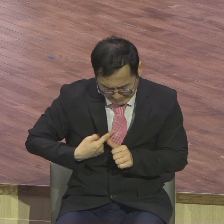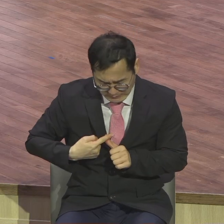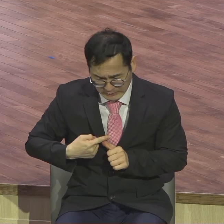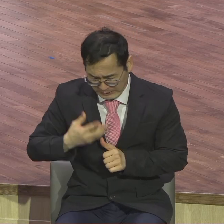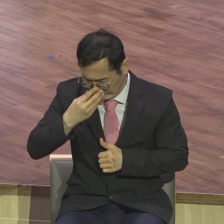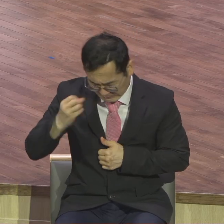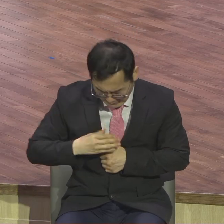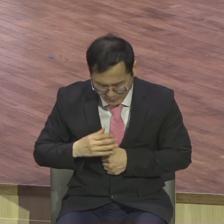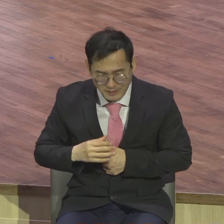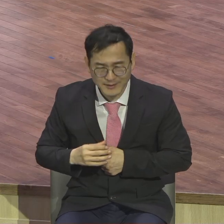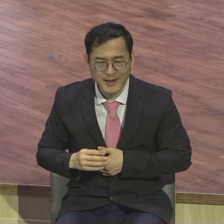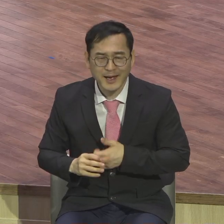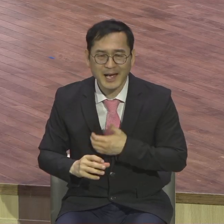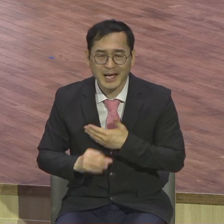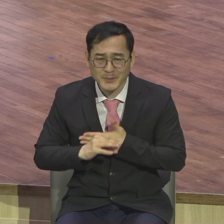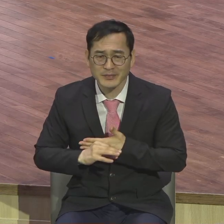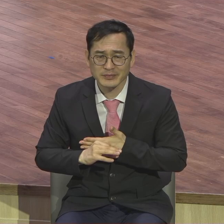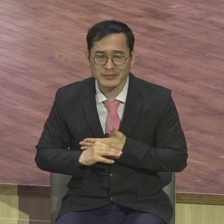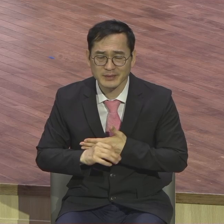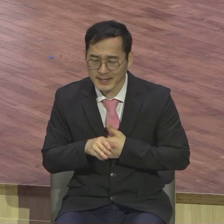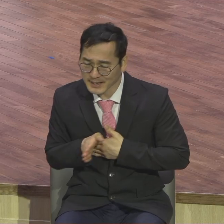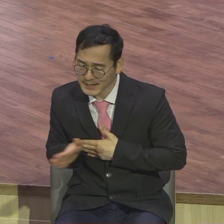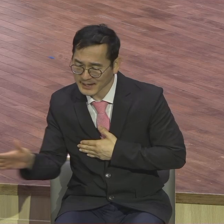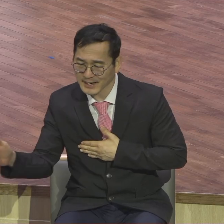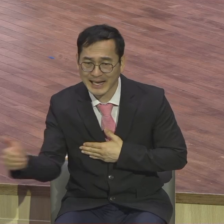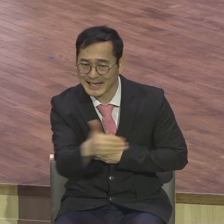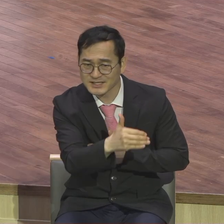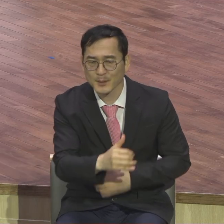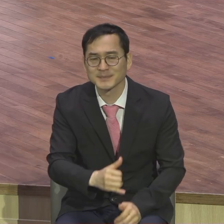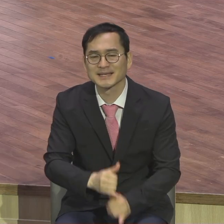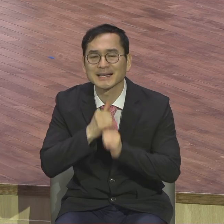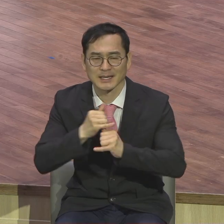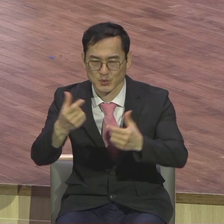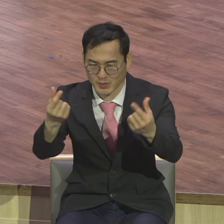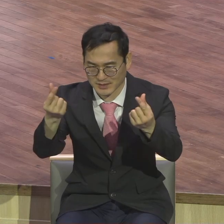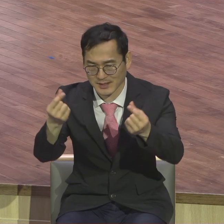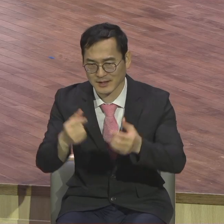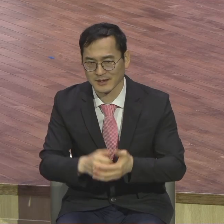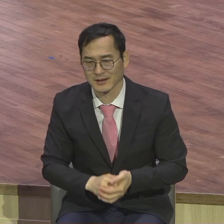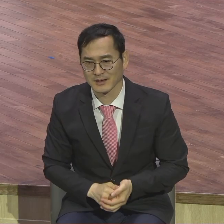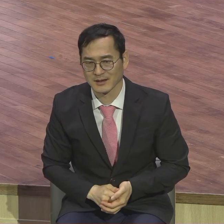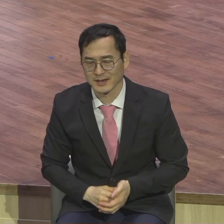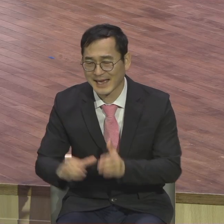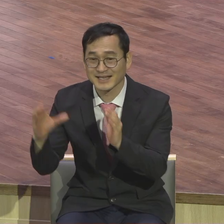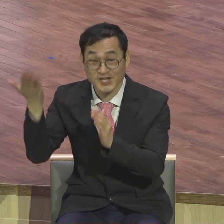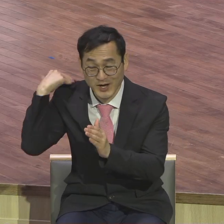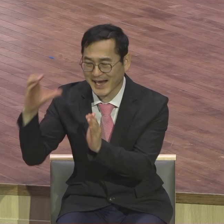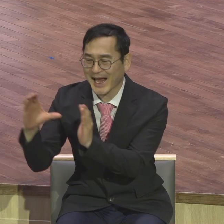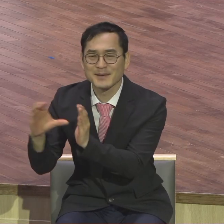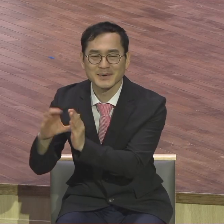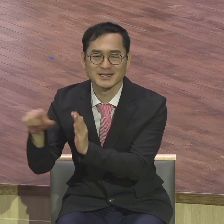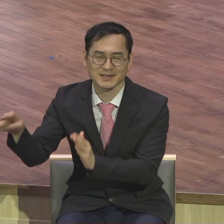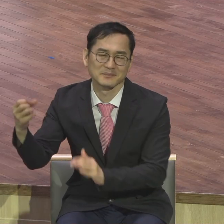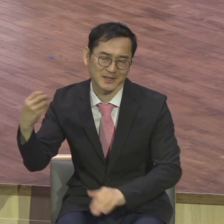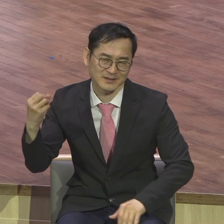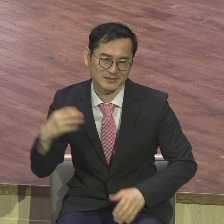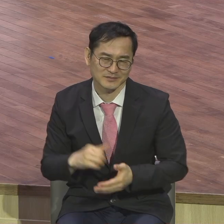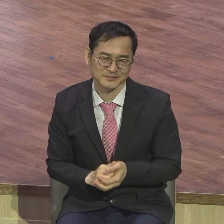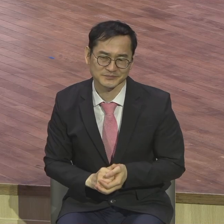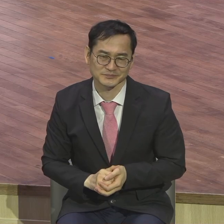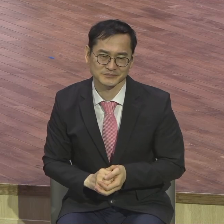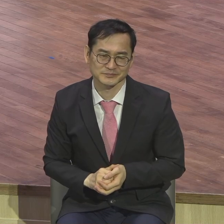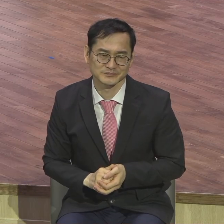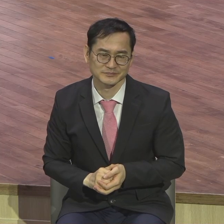칼빈이 그랬어요. 몸을 너무 막 그렇게 무리하게 쓰면 너 지금 간접 자살하는 거다. 몸을 관리를 잘해야 돼.